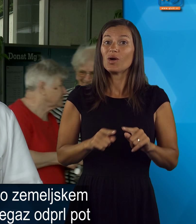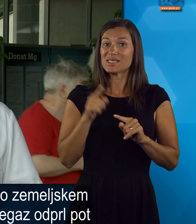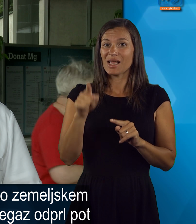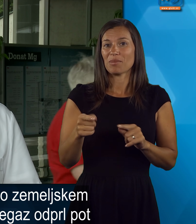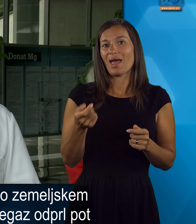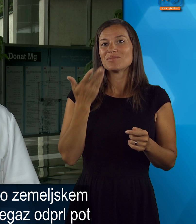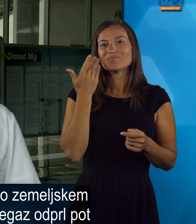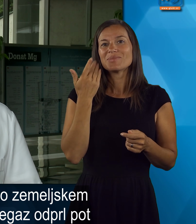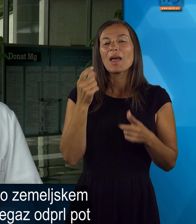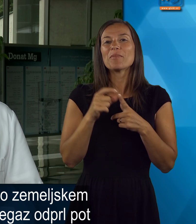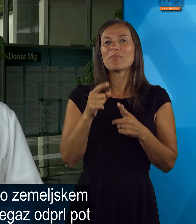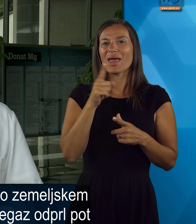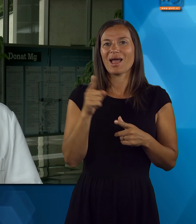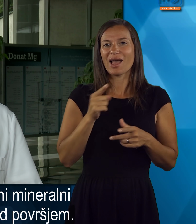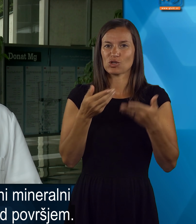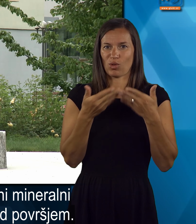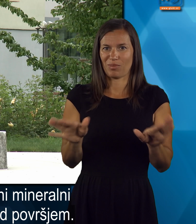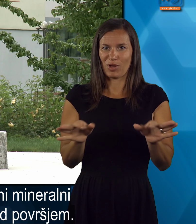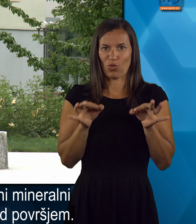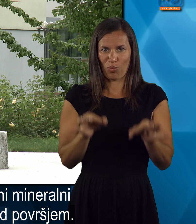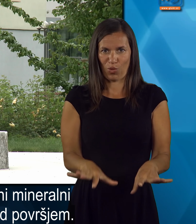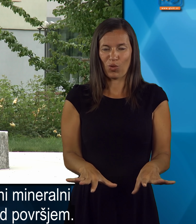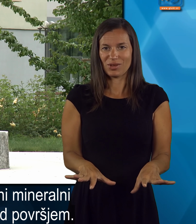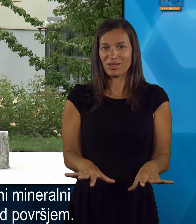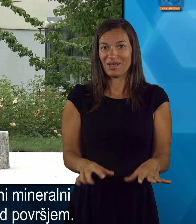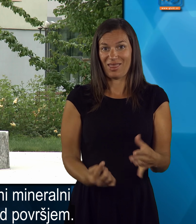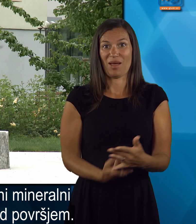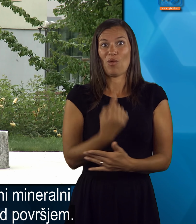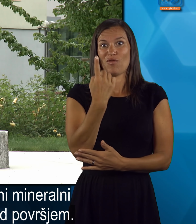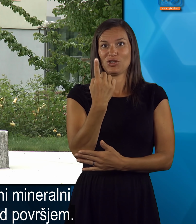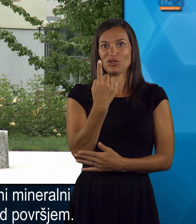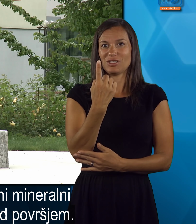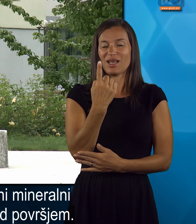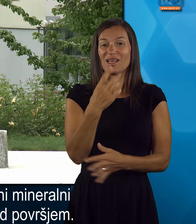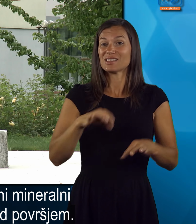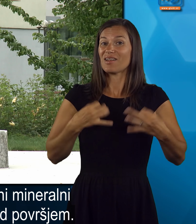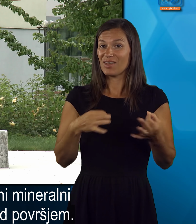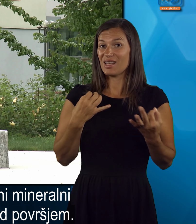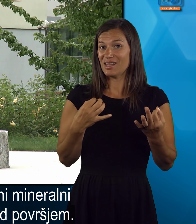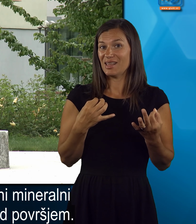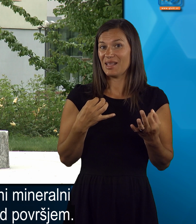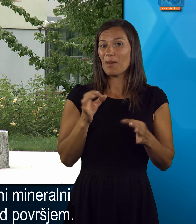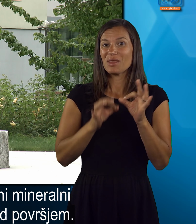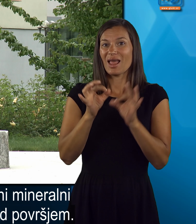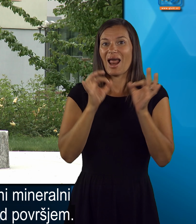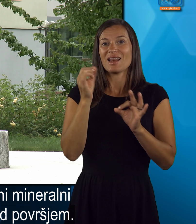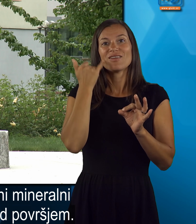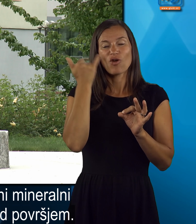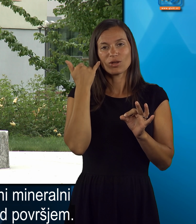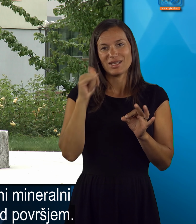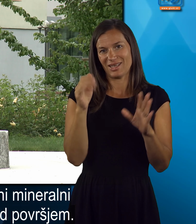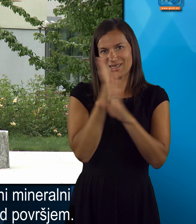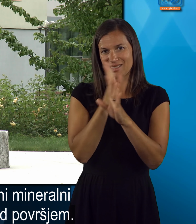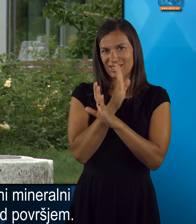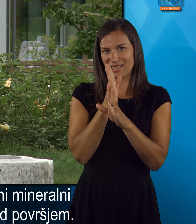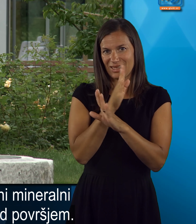je Pegaz odprl pot na površje zdravilni mineralni vodi, ki je